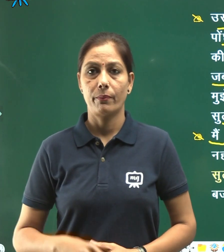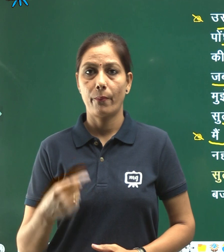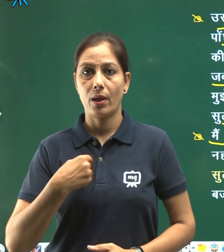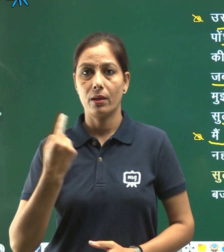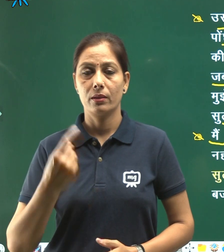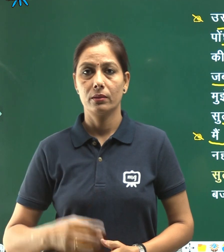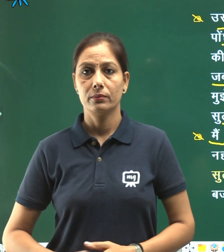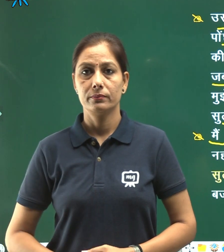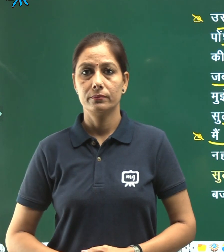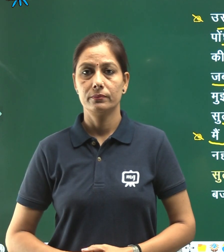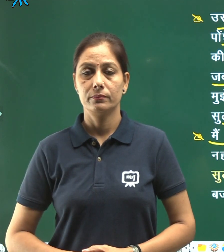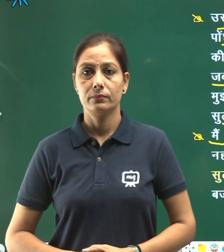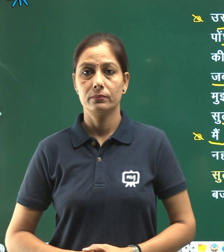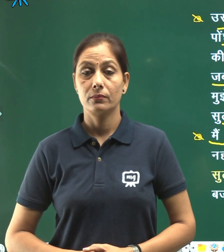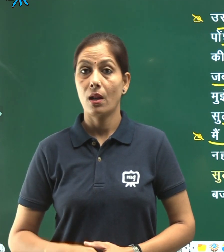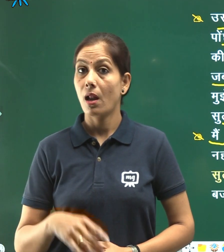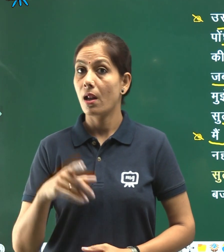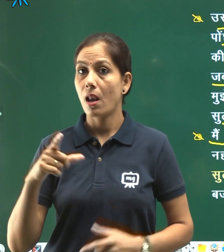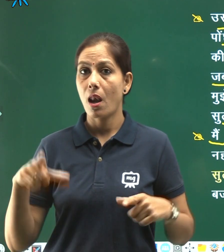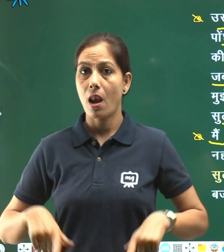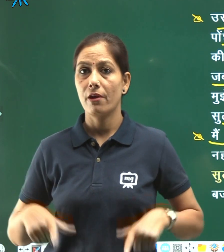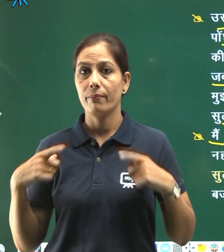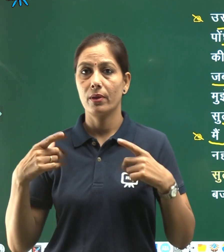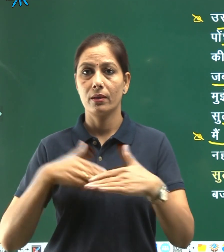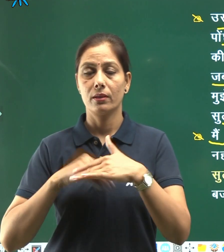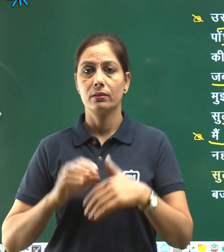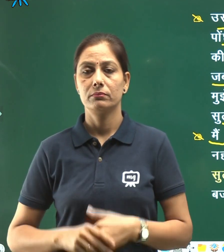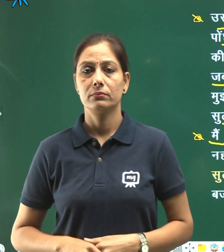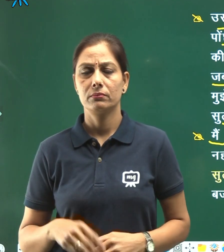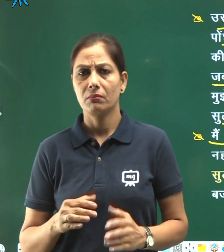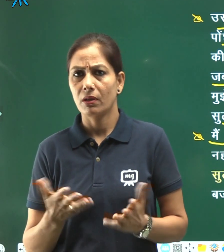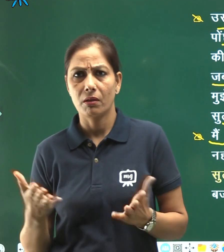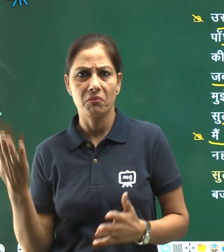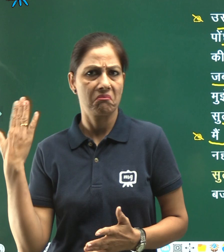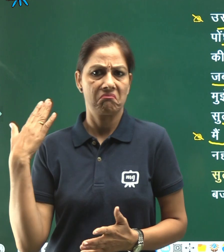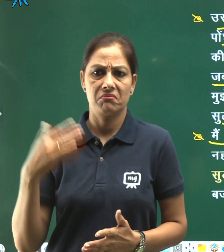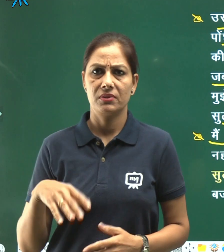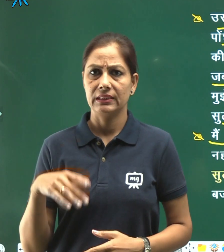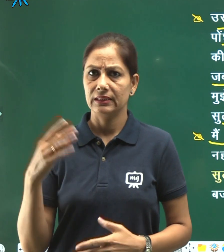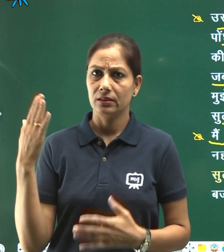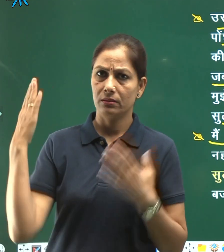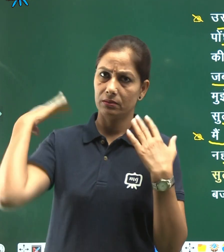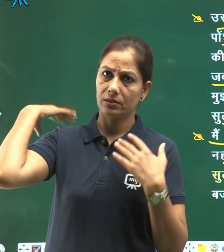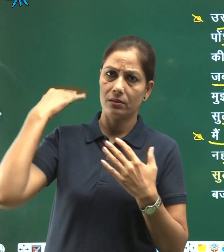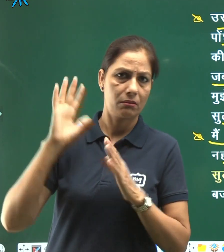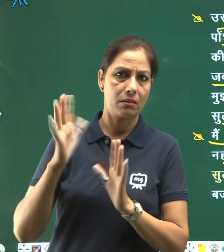मैं जिंदगी में कभी चित नहीं हुआ।